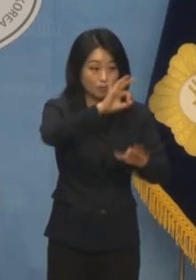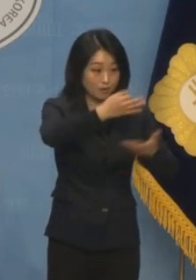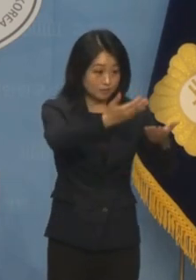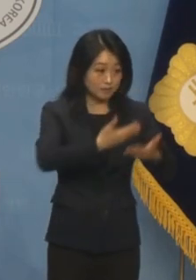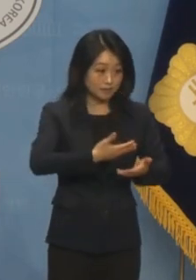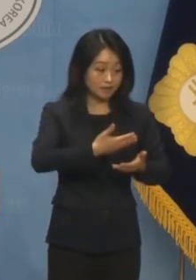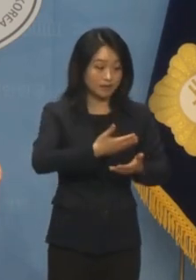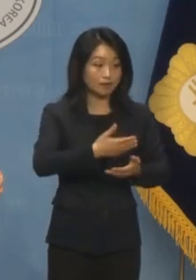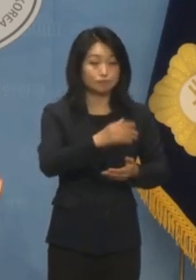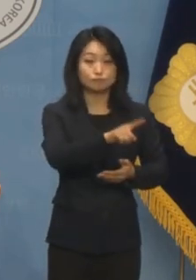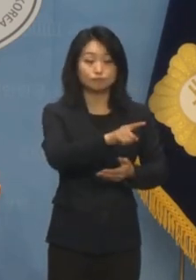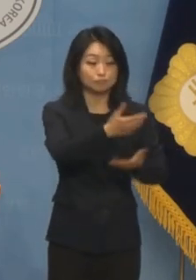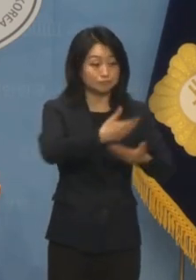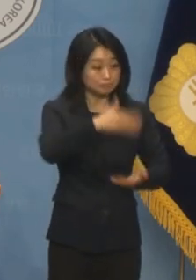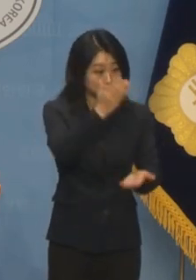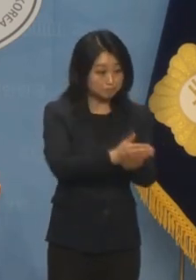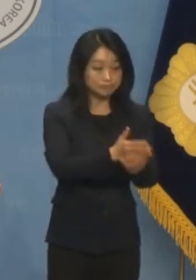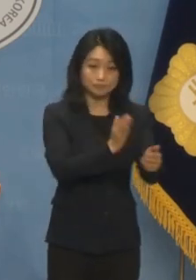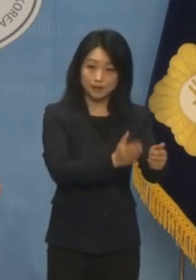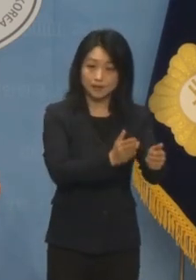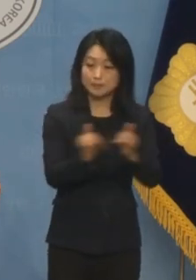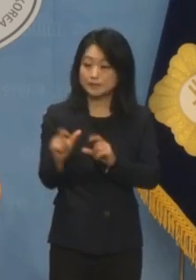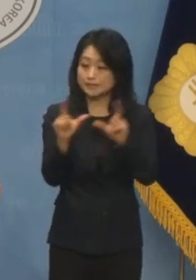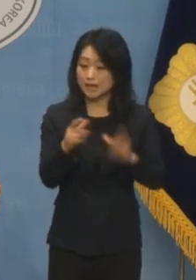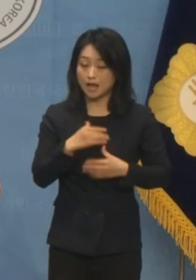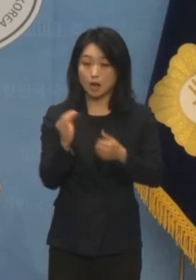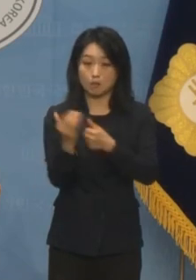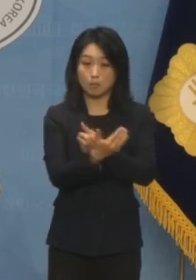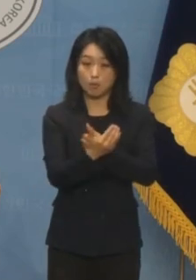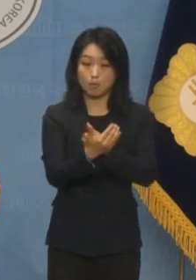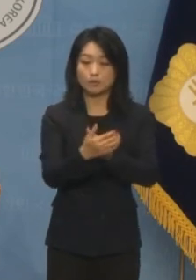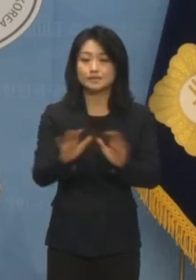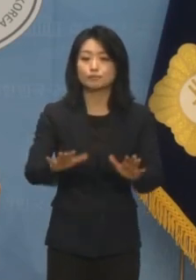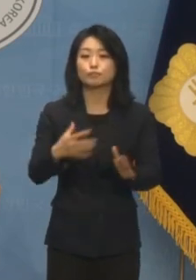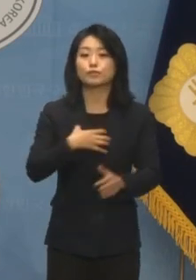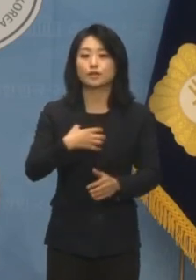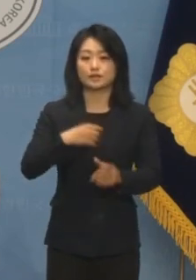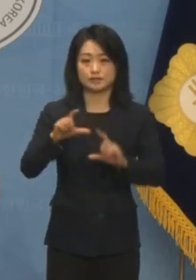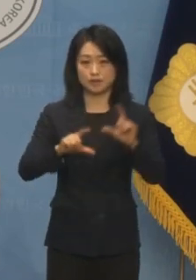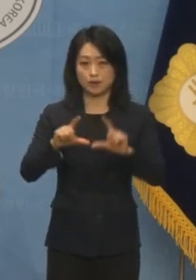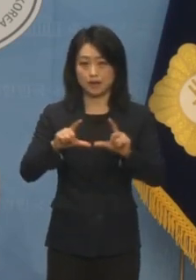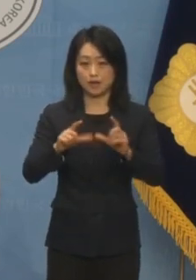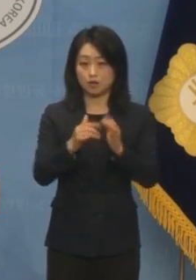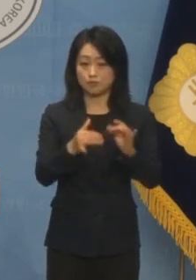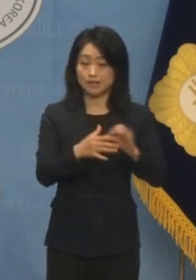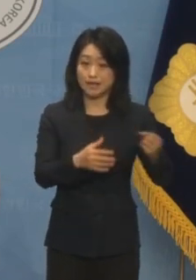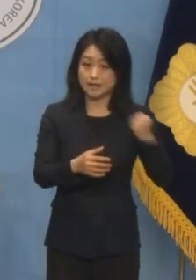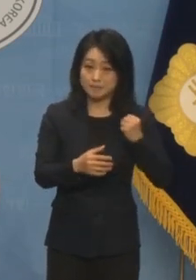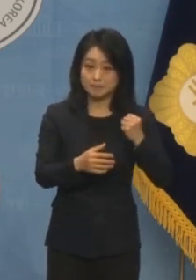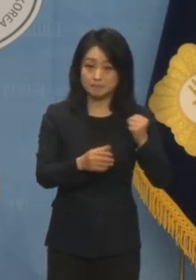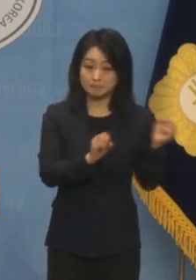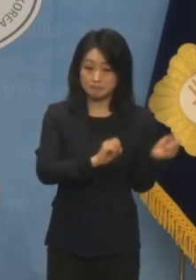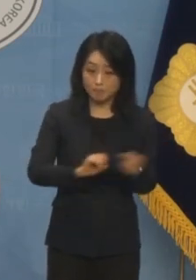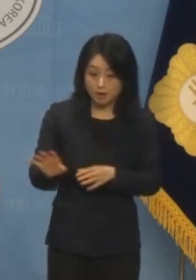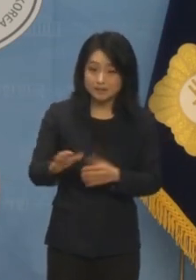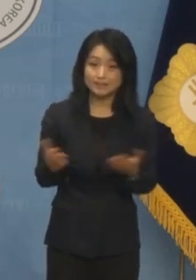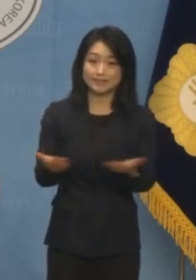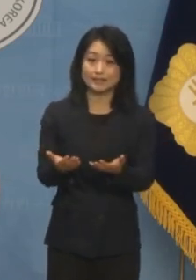반납하십시오. 민생과 안보 모두 비상입니다. 국민의힘이 쉽게 버리는